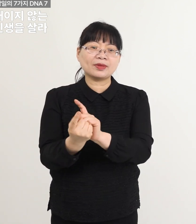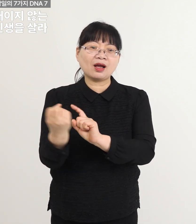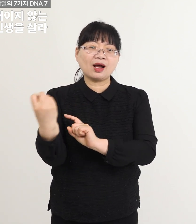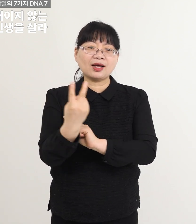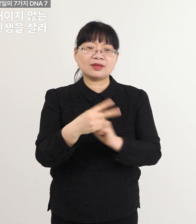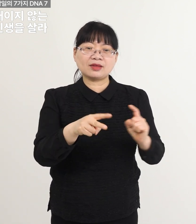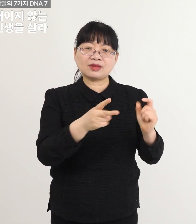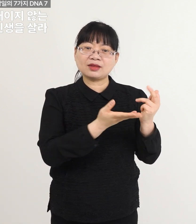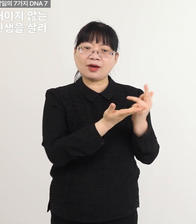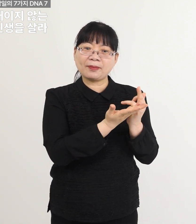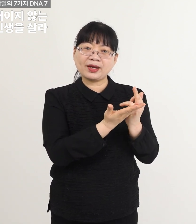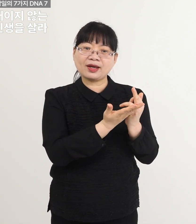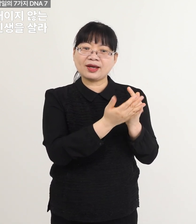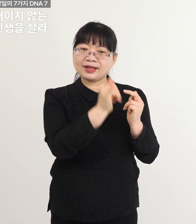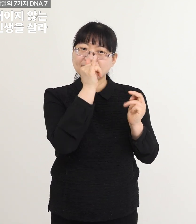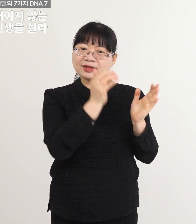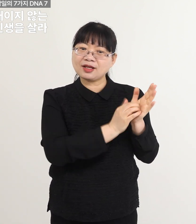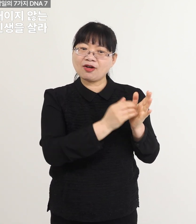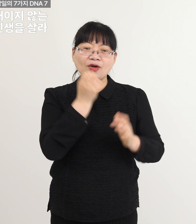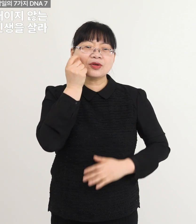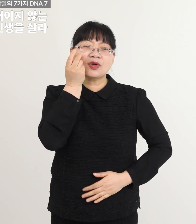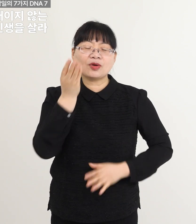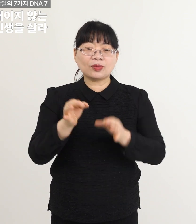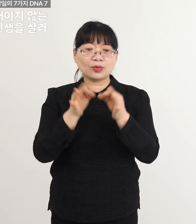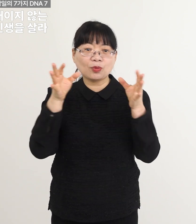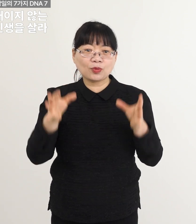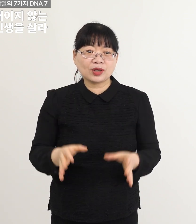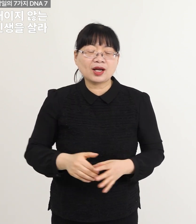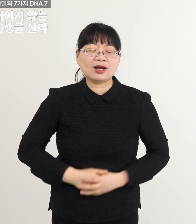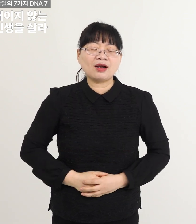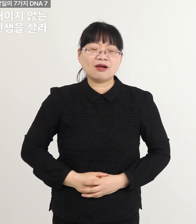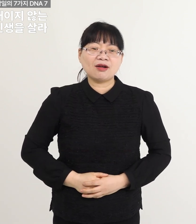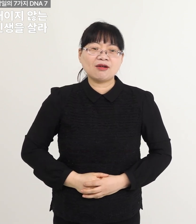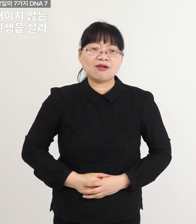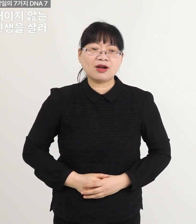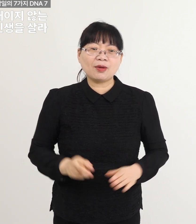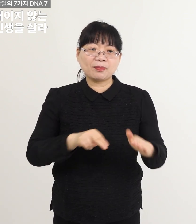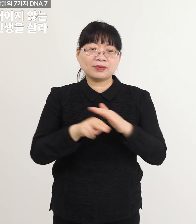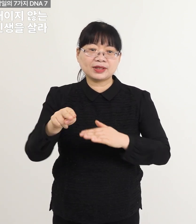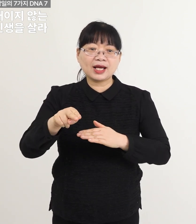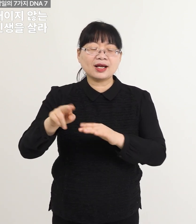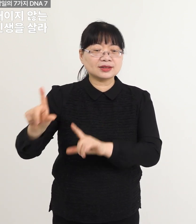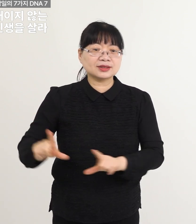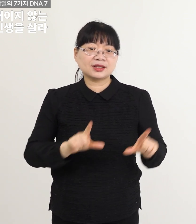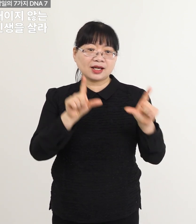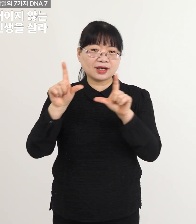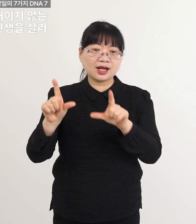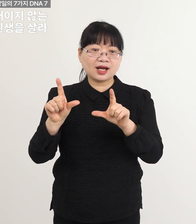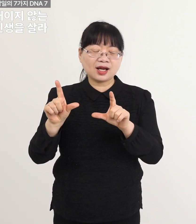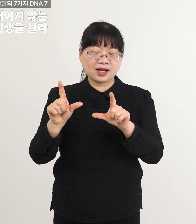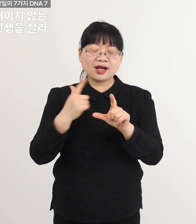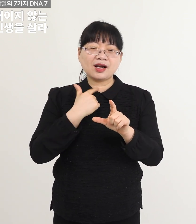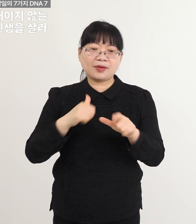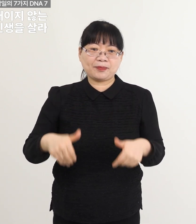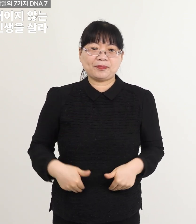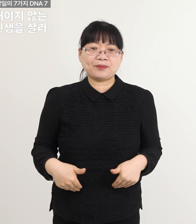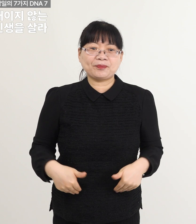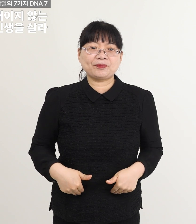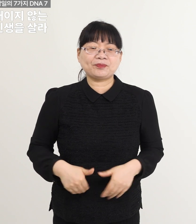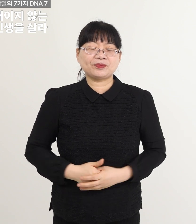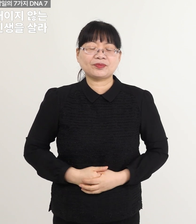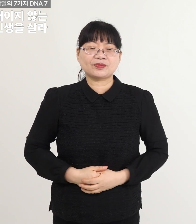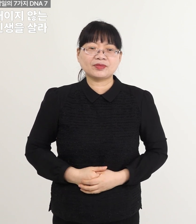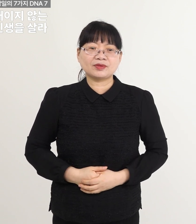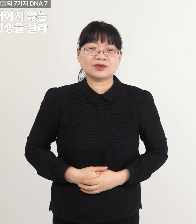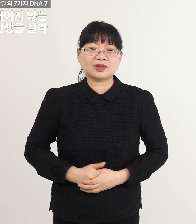걸려서 여러 달을 그 섬에서 피난 생활을 본의 아니게 해야 했습니다.